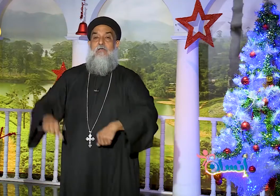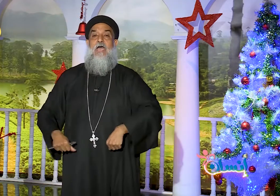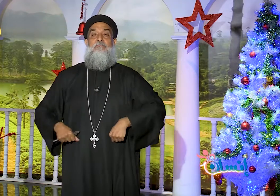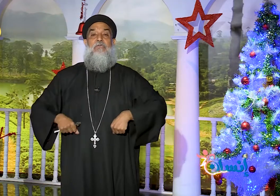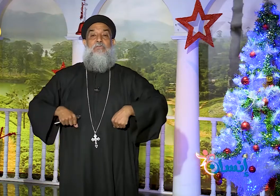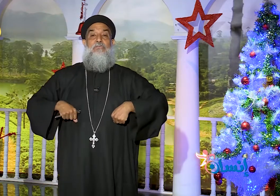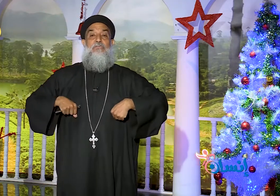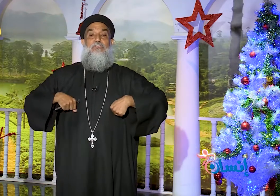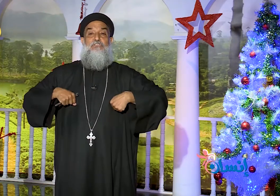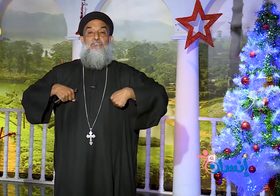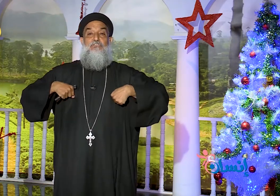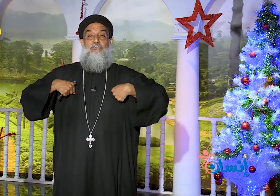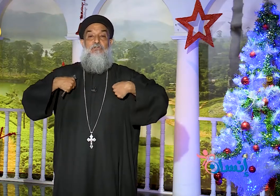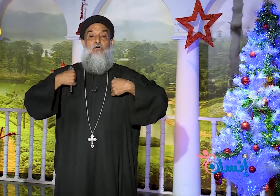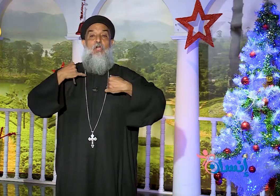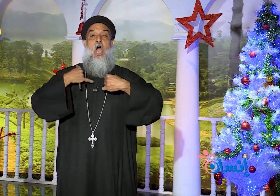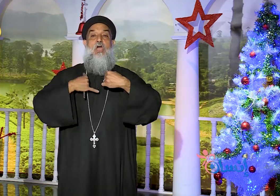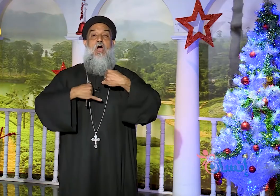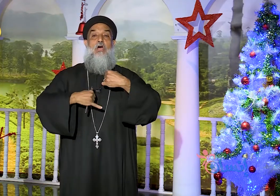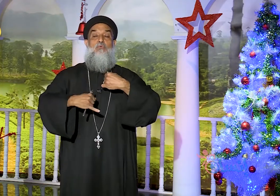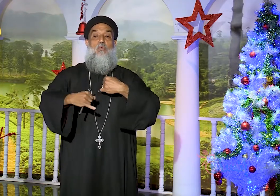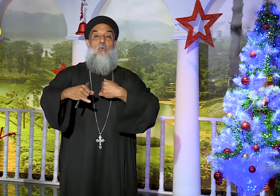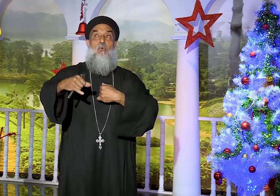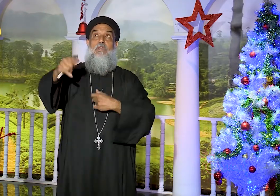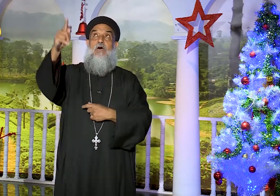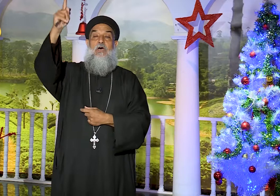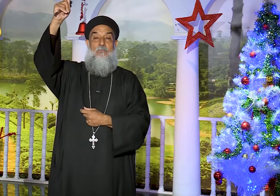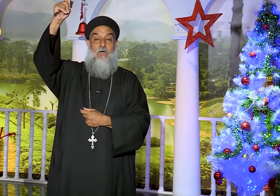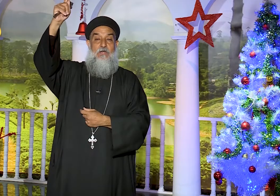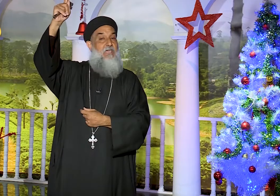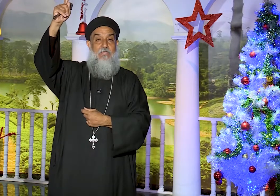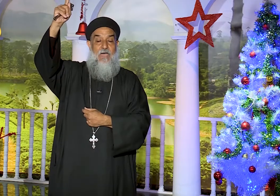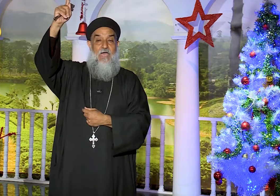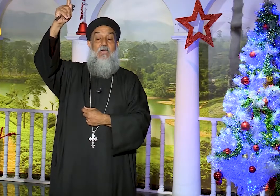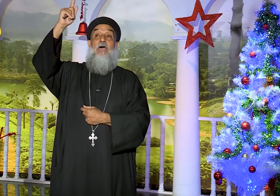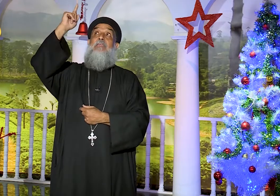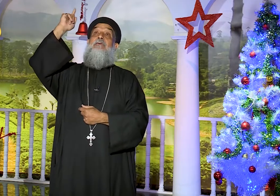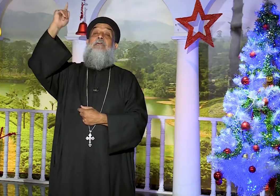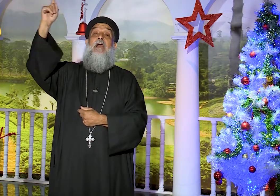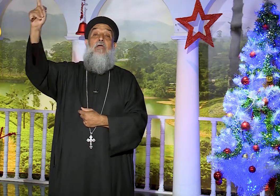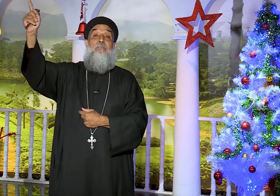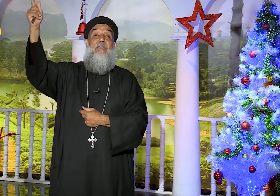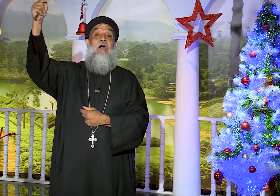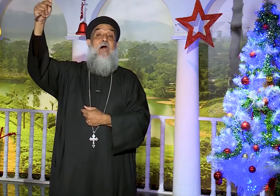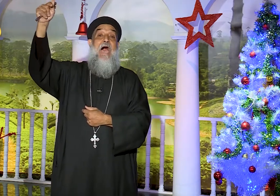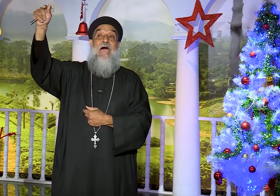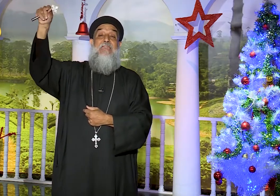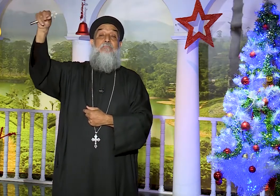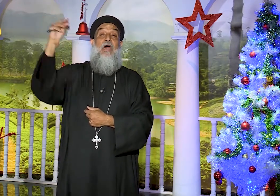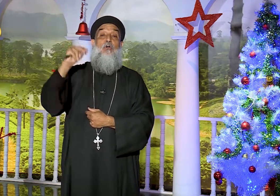كان بيعيش حياته كلها مع ليه بقى؟ لان ربنا قال للملاك قول